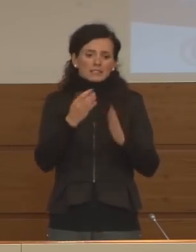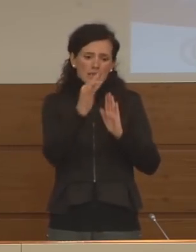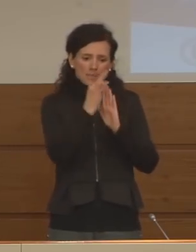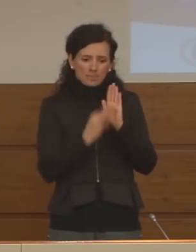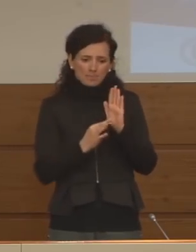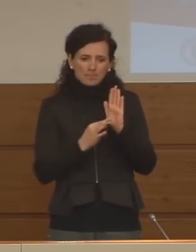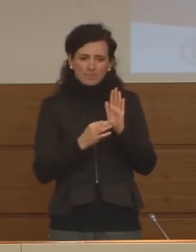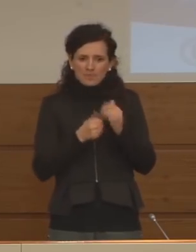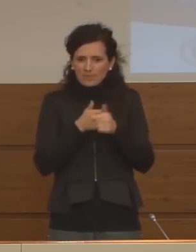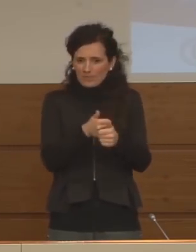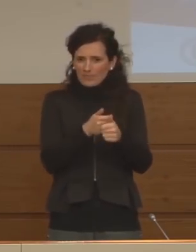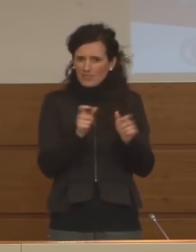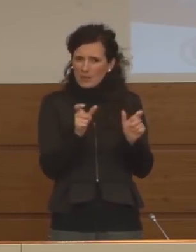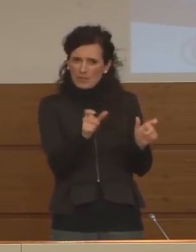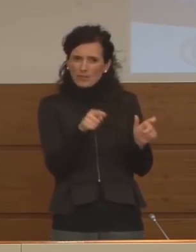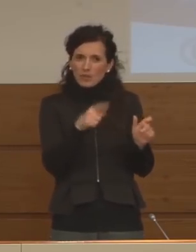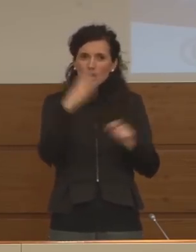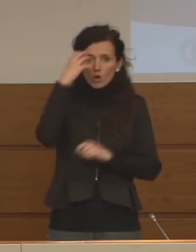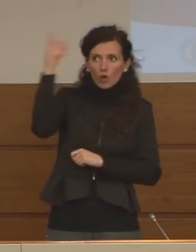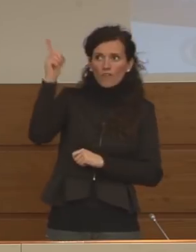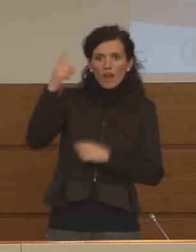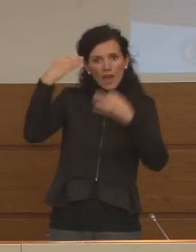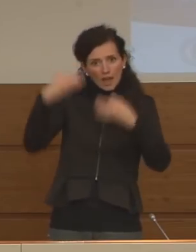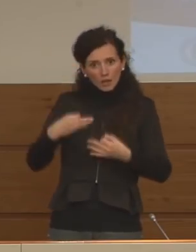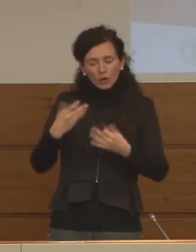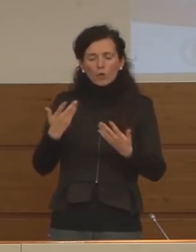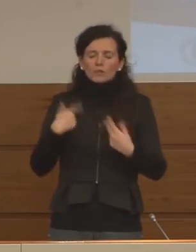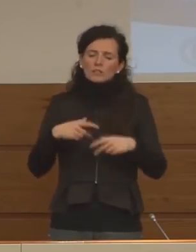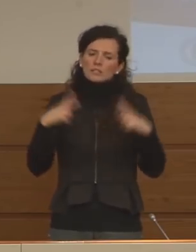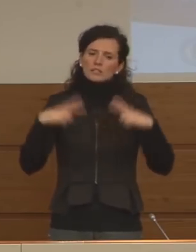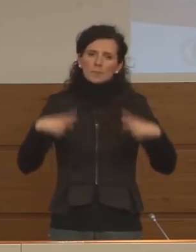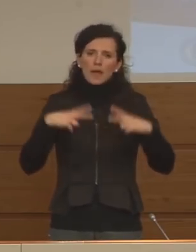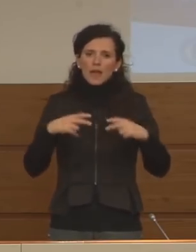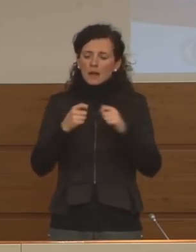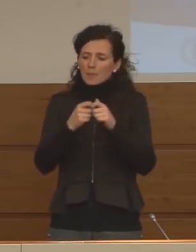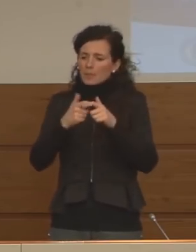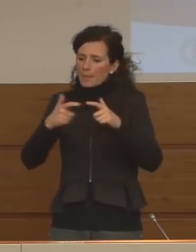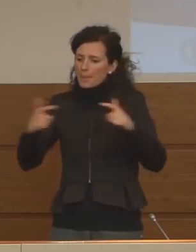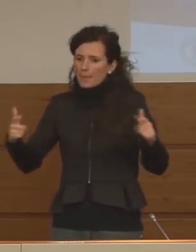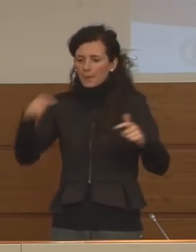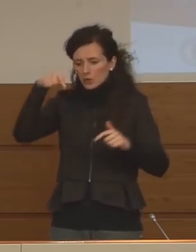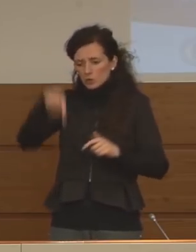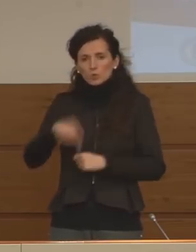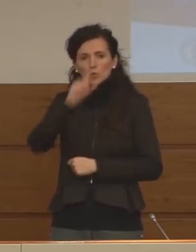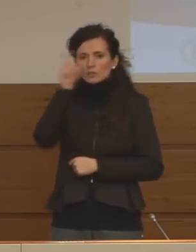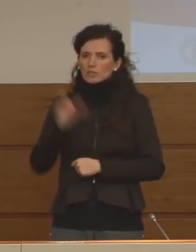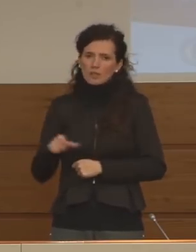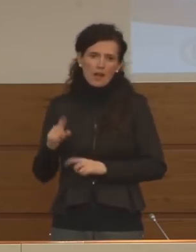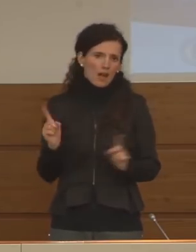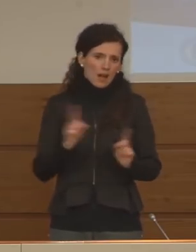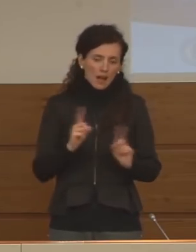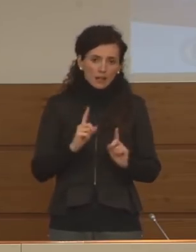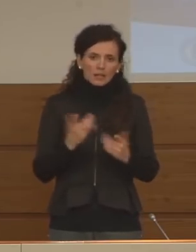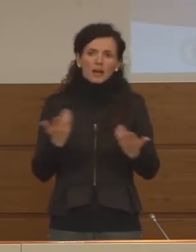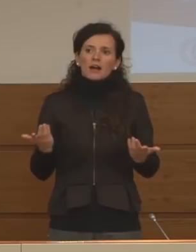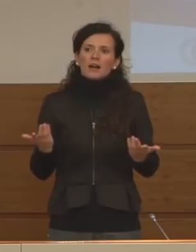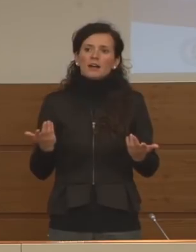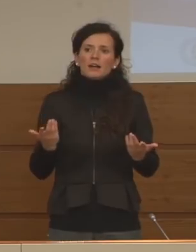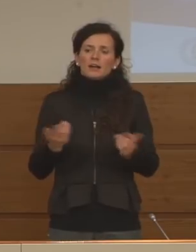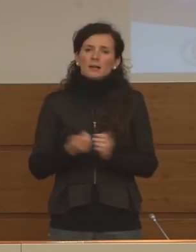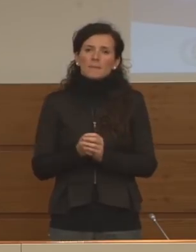qualche settimana fa non si diffonda con uguale portata per il resto le capisce che ciò esula